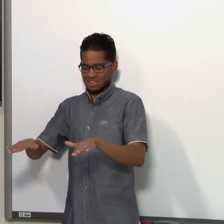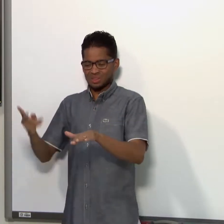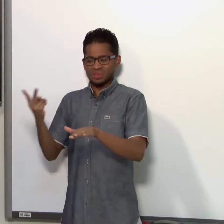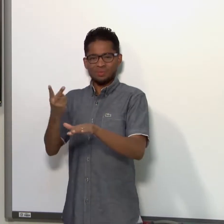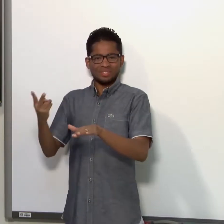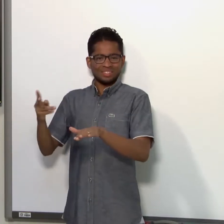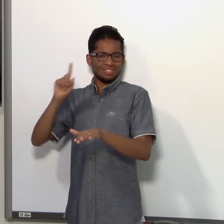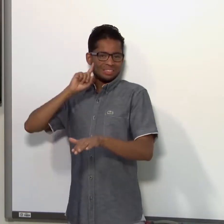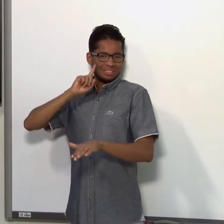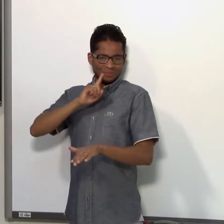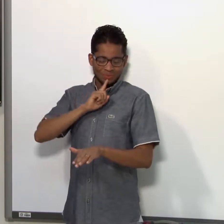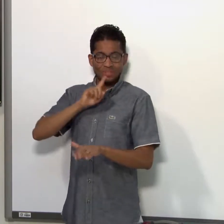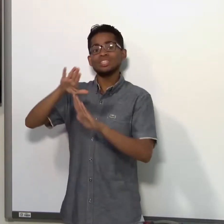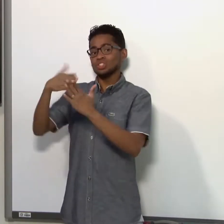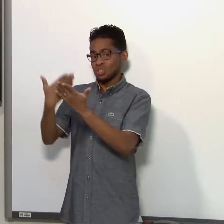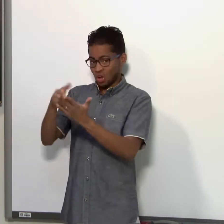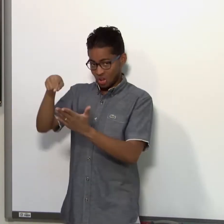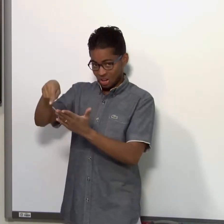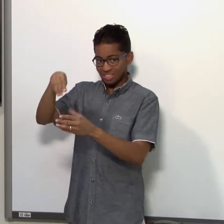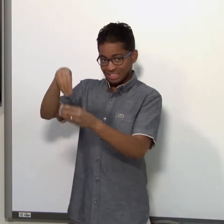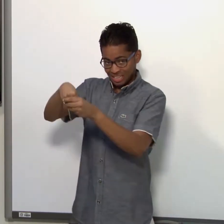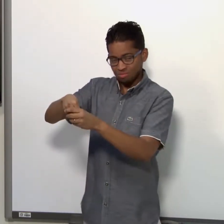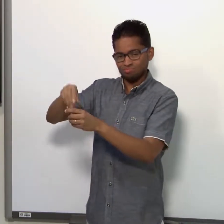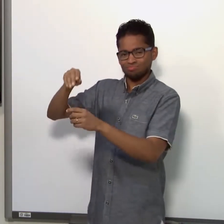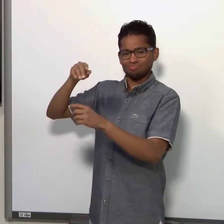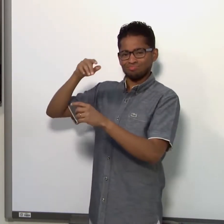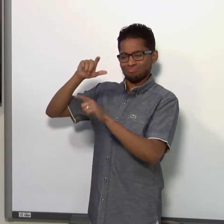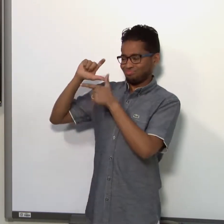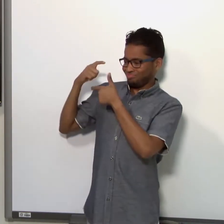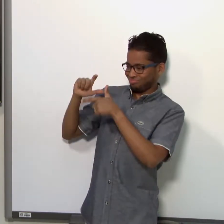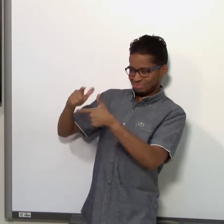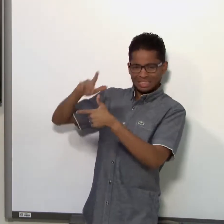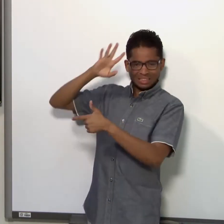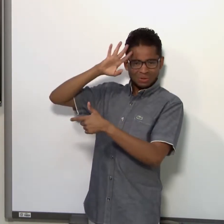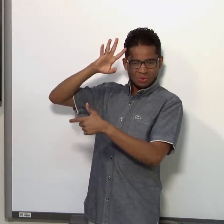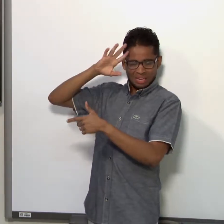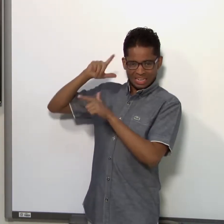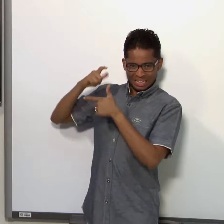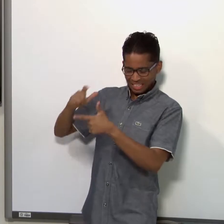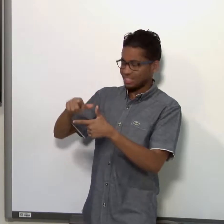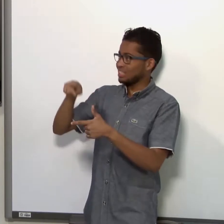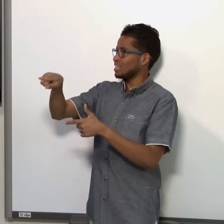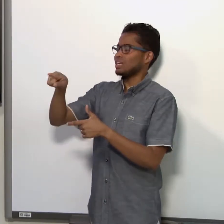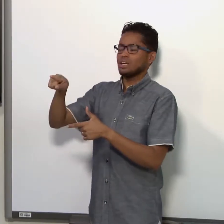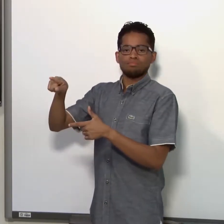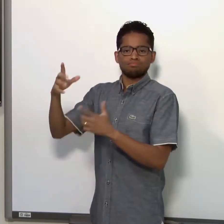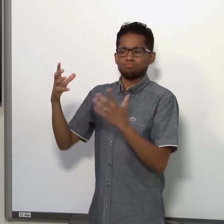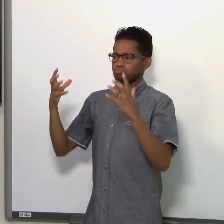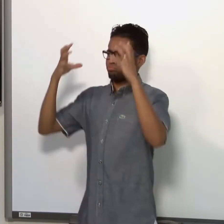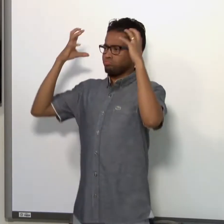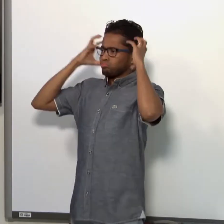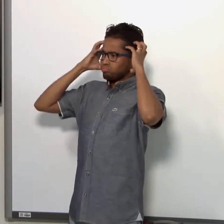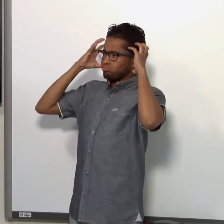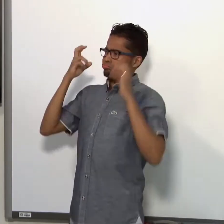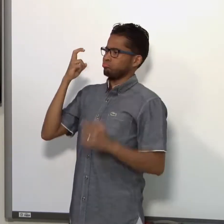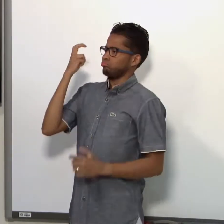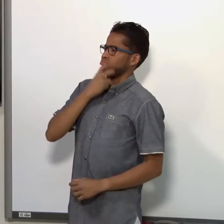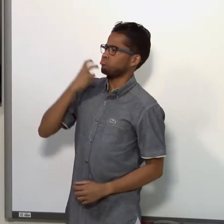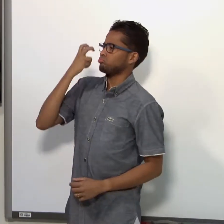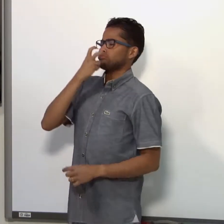Então, temos aqui, duas crianças surdas em um contexto escolar, na teoria